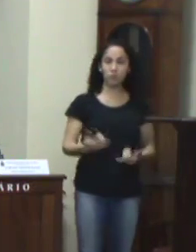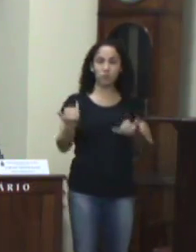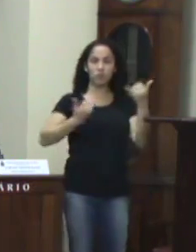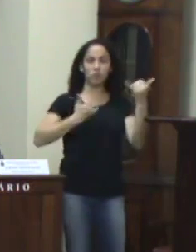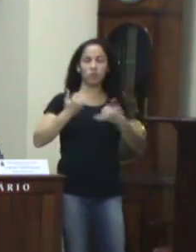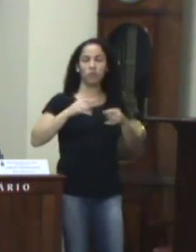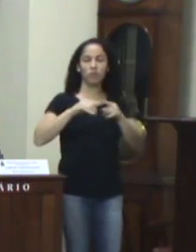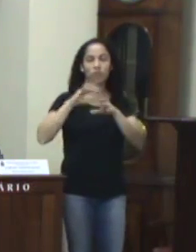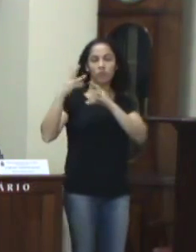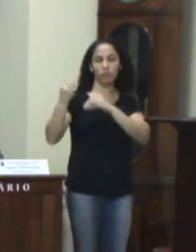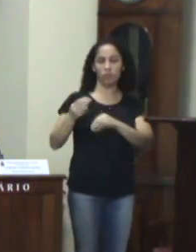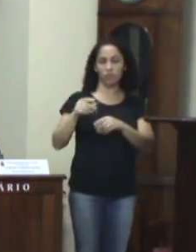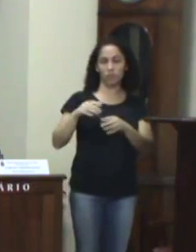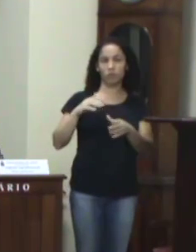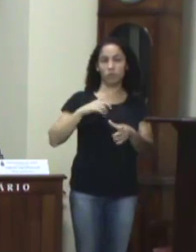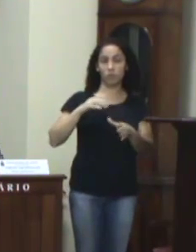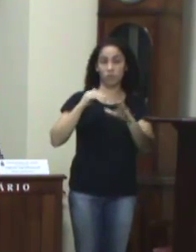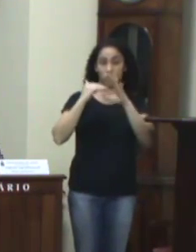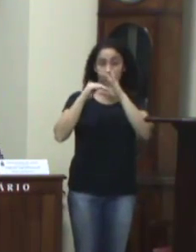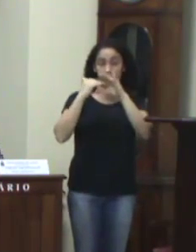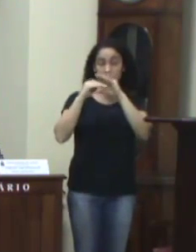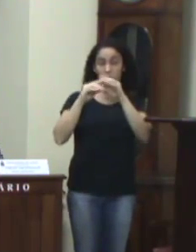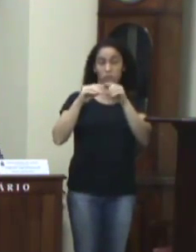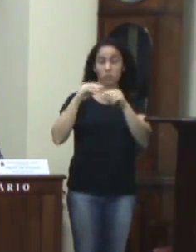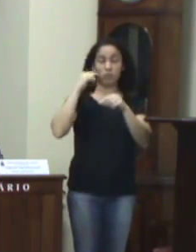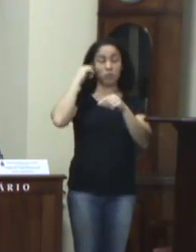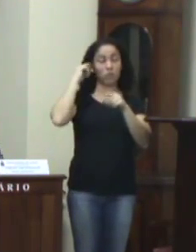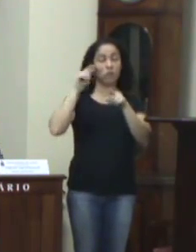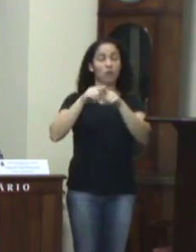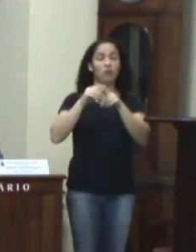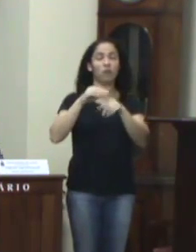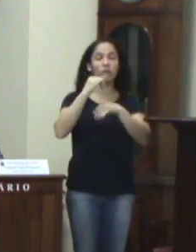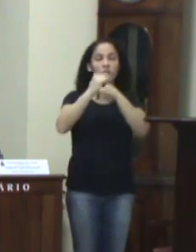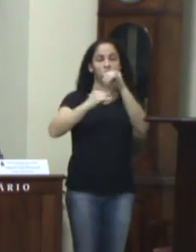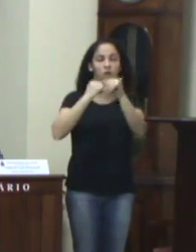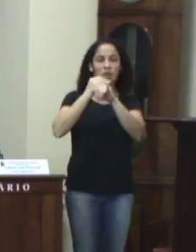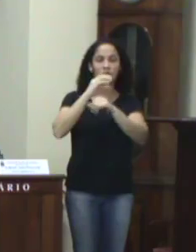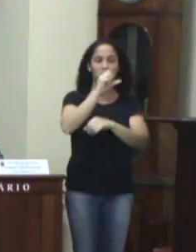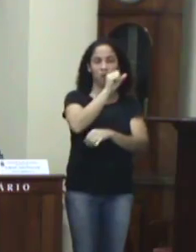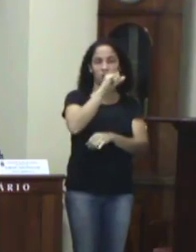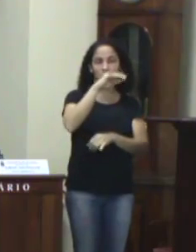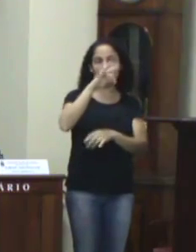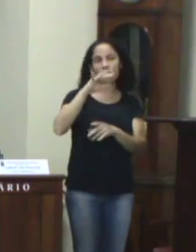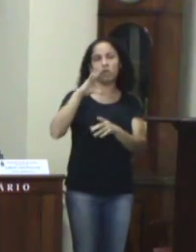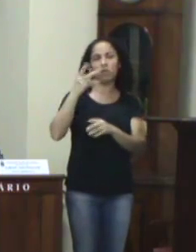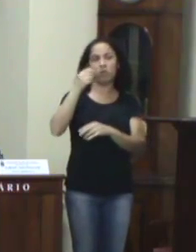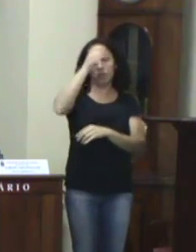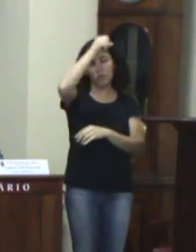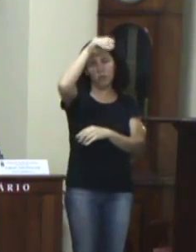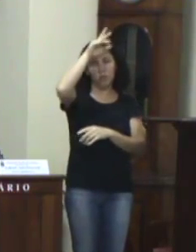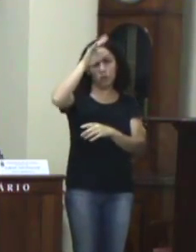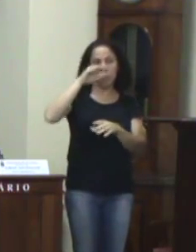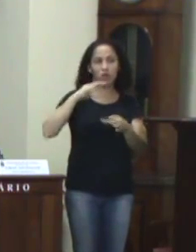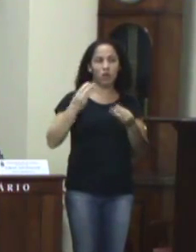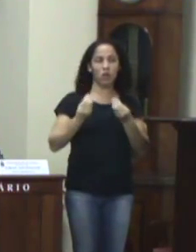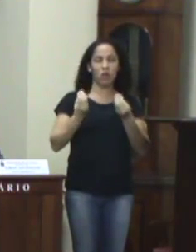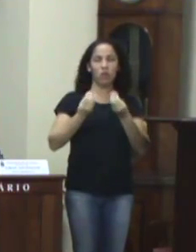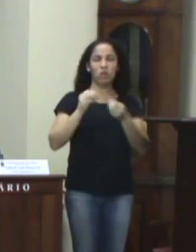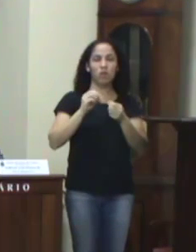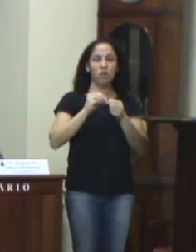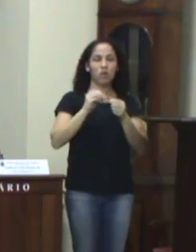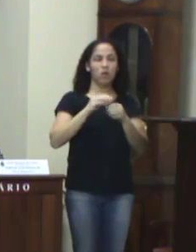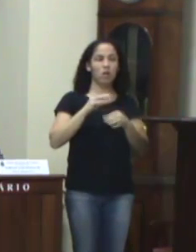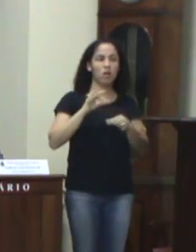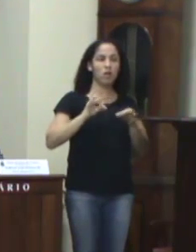se encontra no site da Prefeitura a pesquisa de opinião pública sobre o plano de mobilidade urbana, a proposta da Minuta da